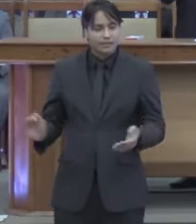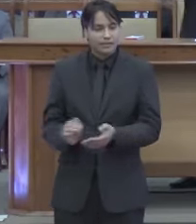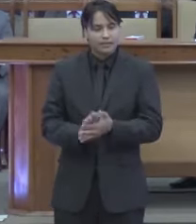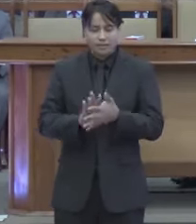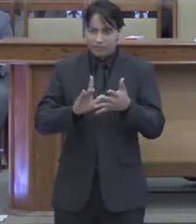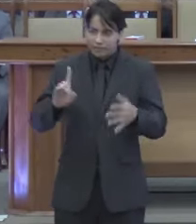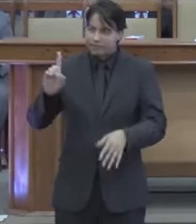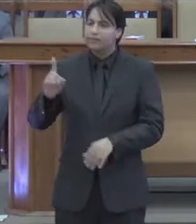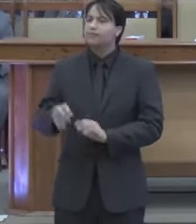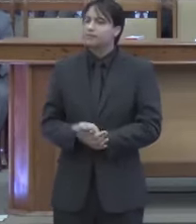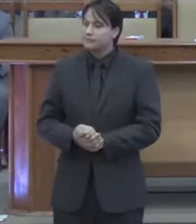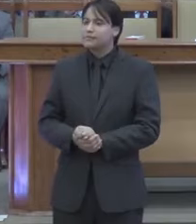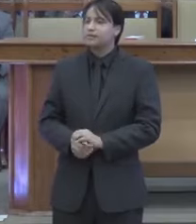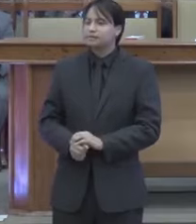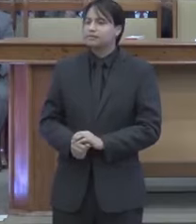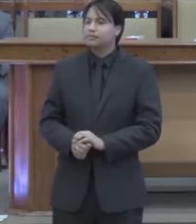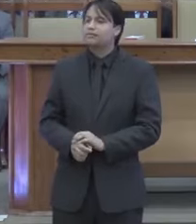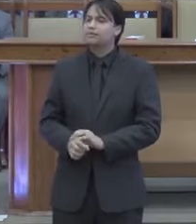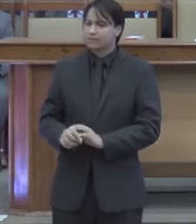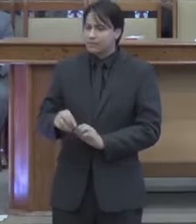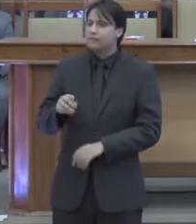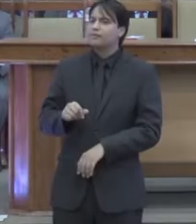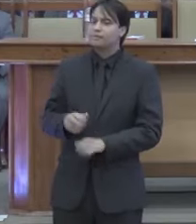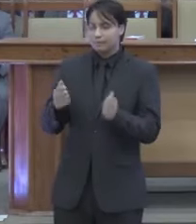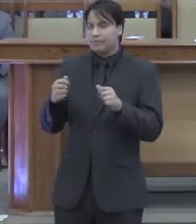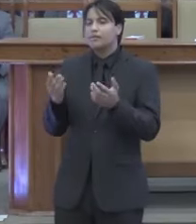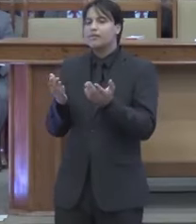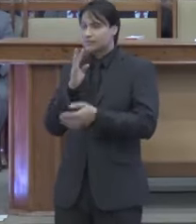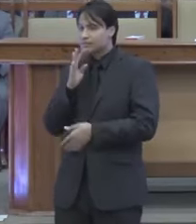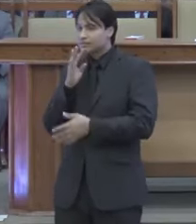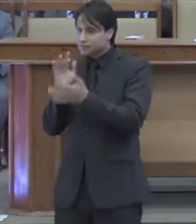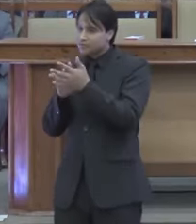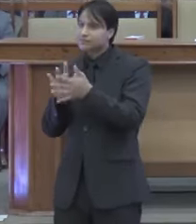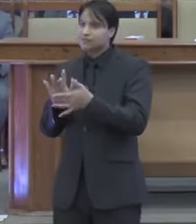Porque isso aqui é para quem conhece Jesus. Não é assim?